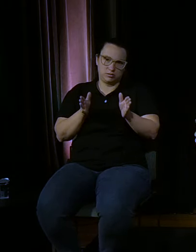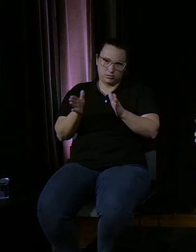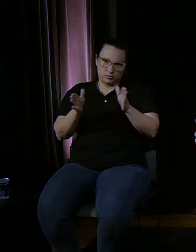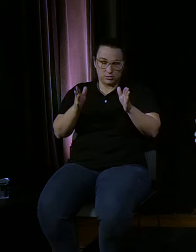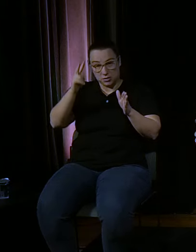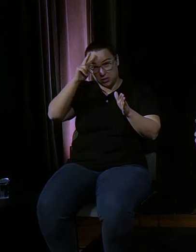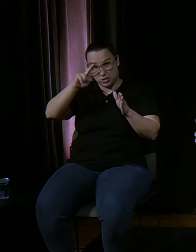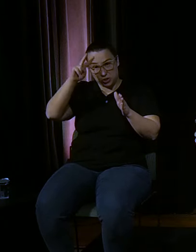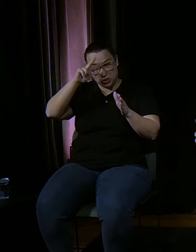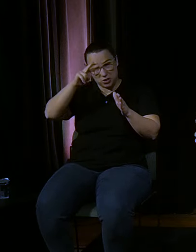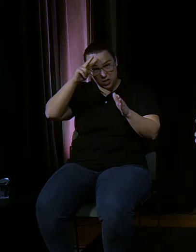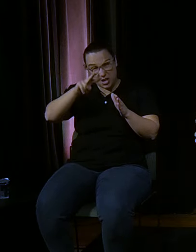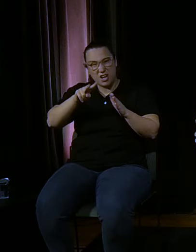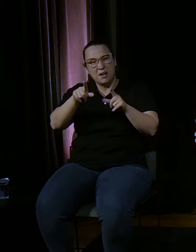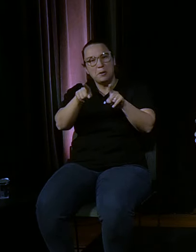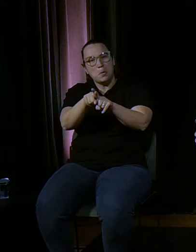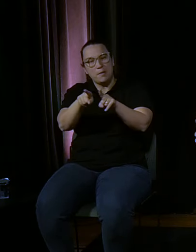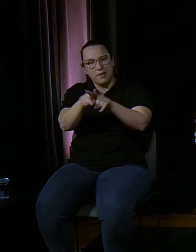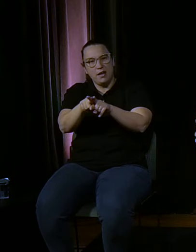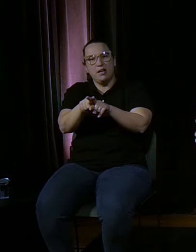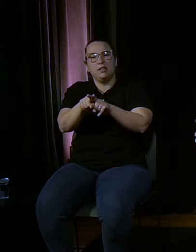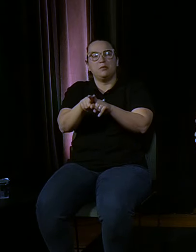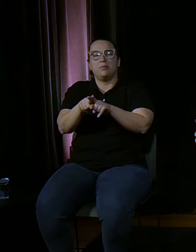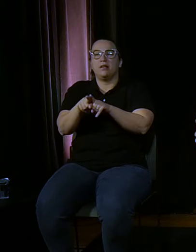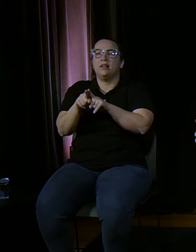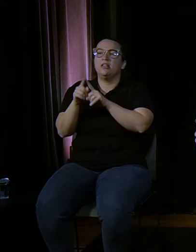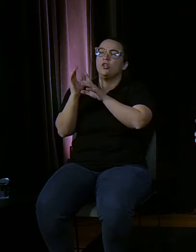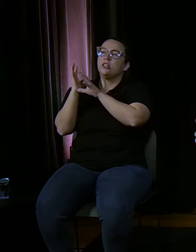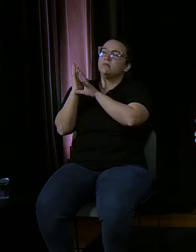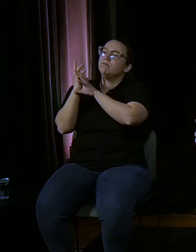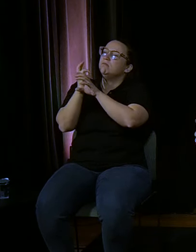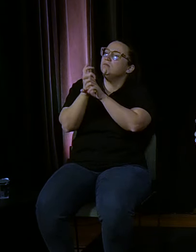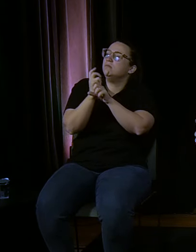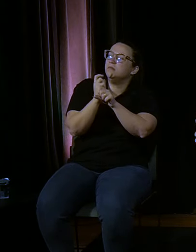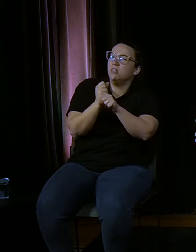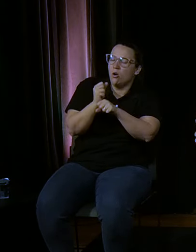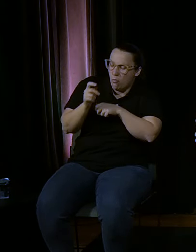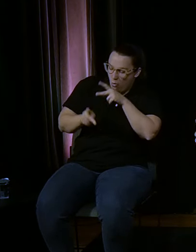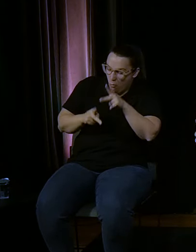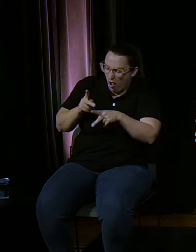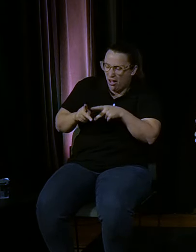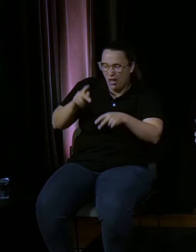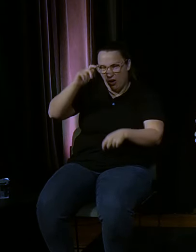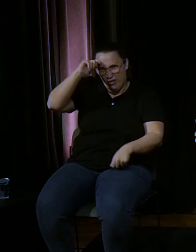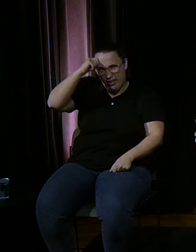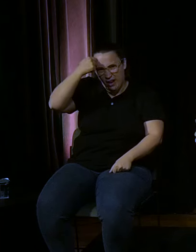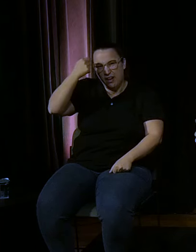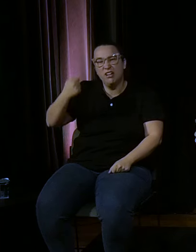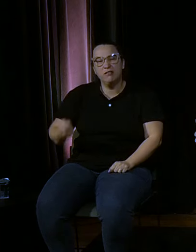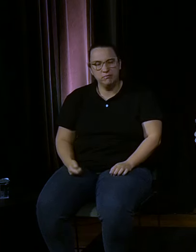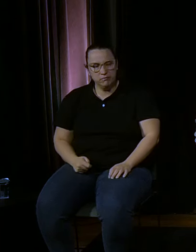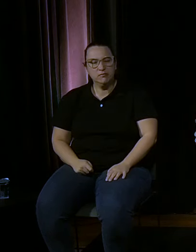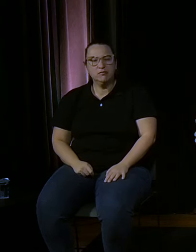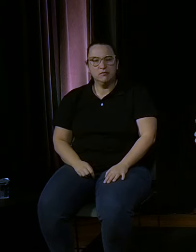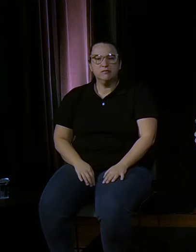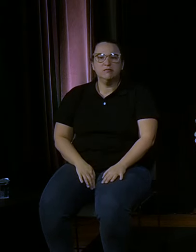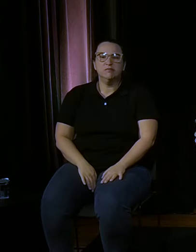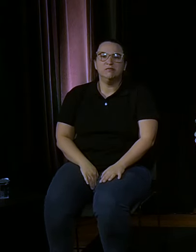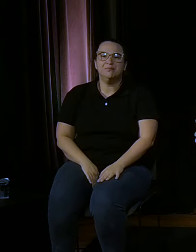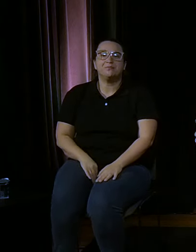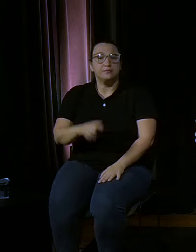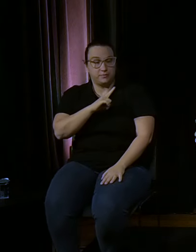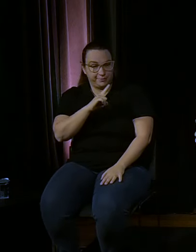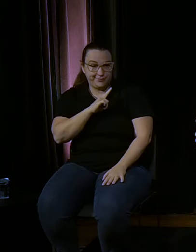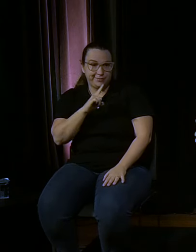temporalidade histórica, mas também das nossas heranças enquanto população negra. E aí tem um